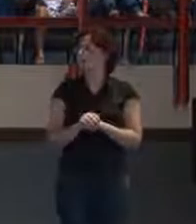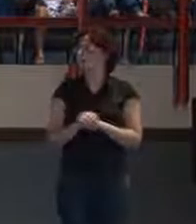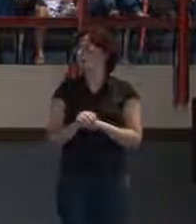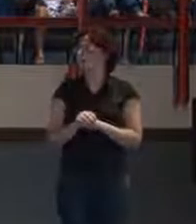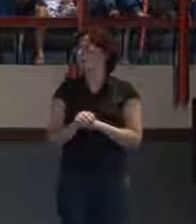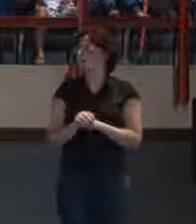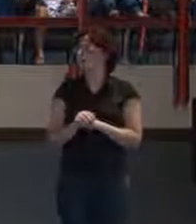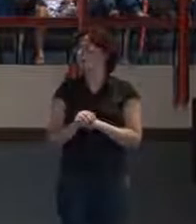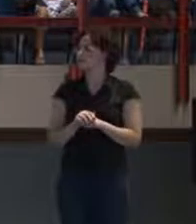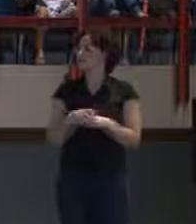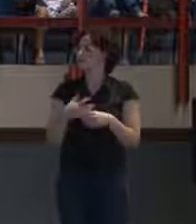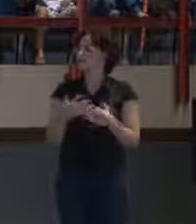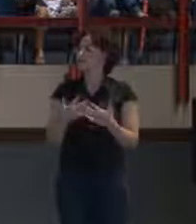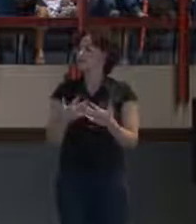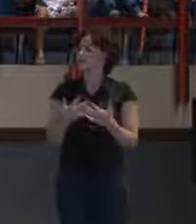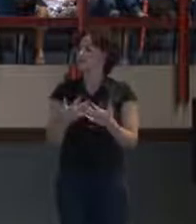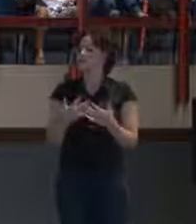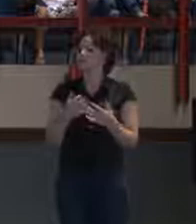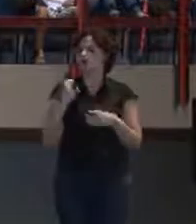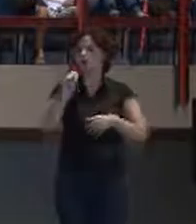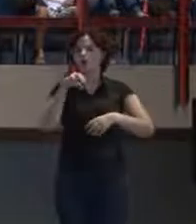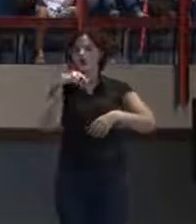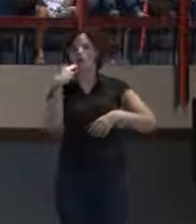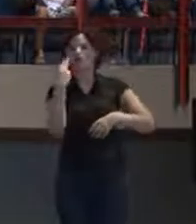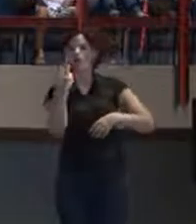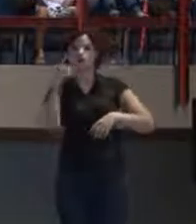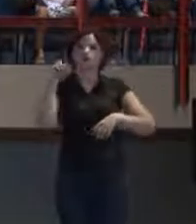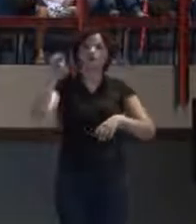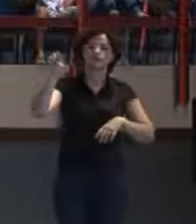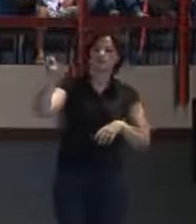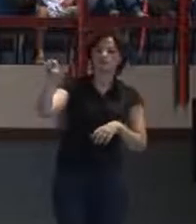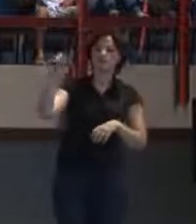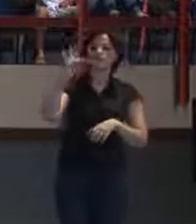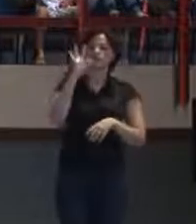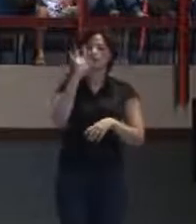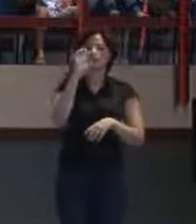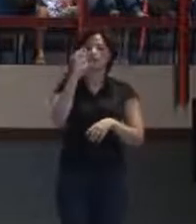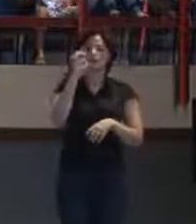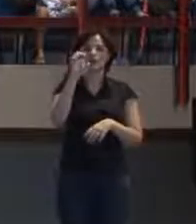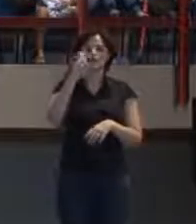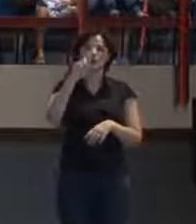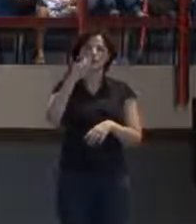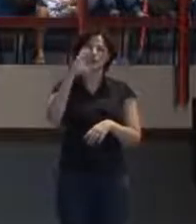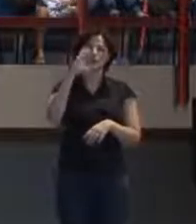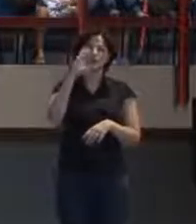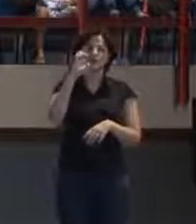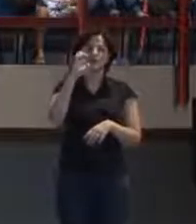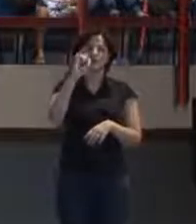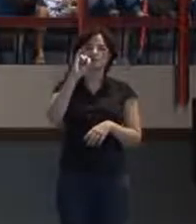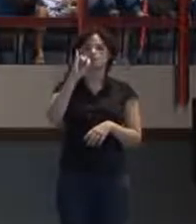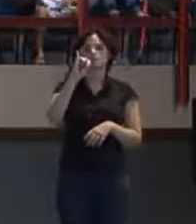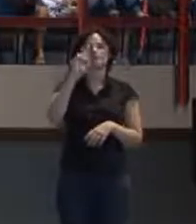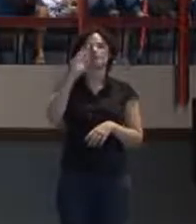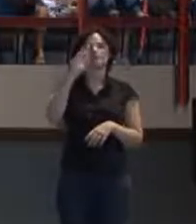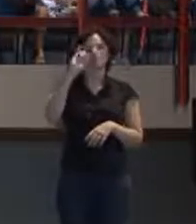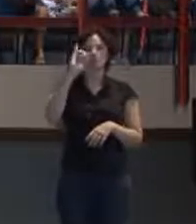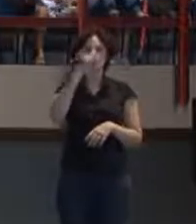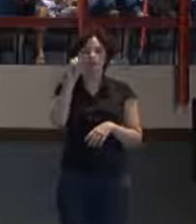A gente não diz assim, ou você terceirizou, ou você